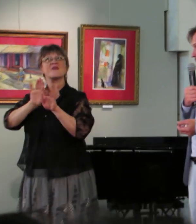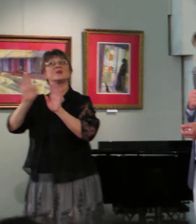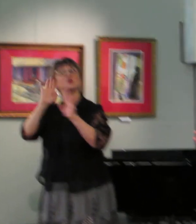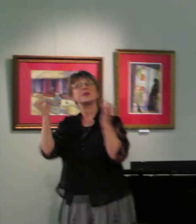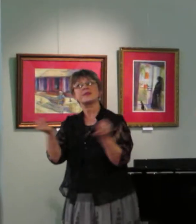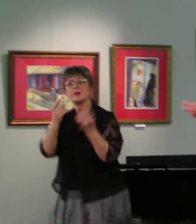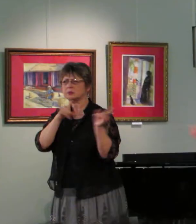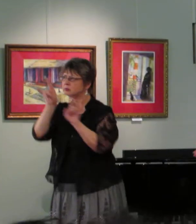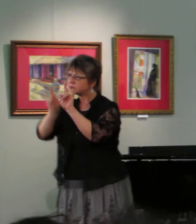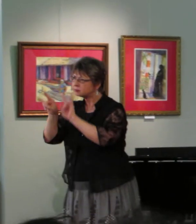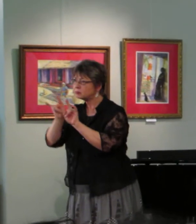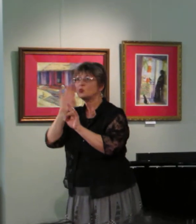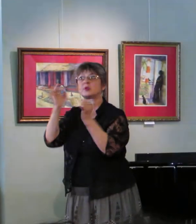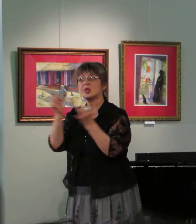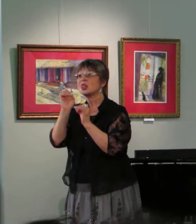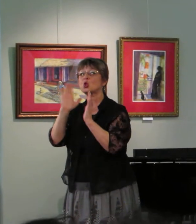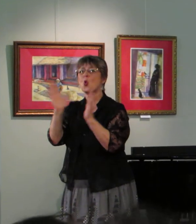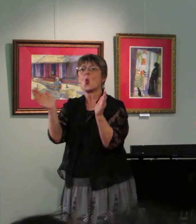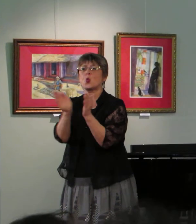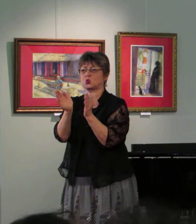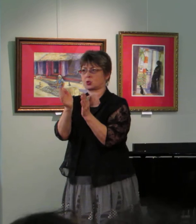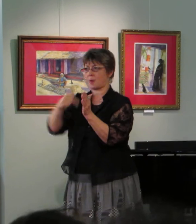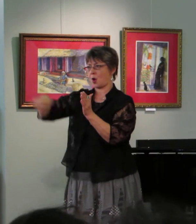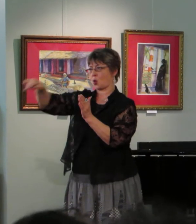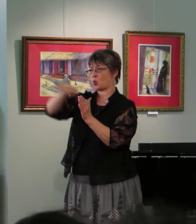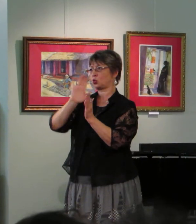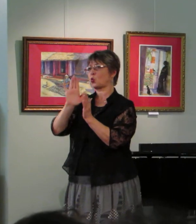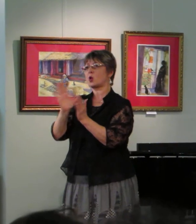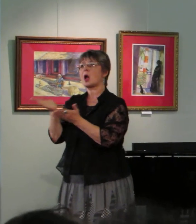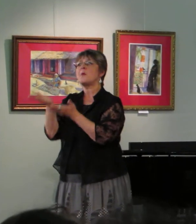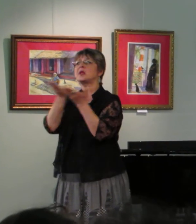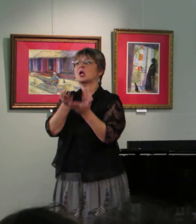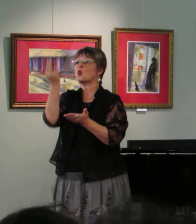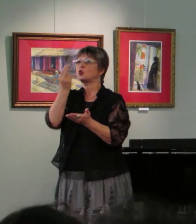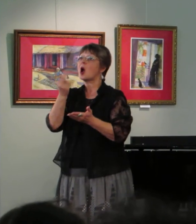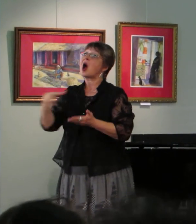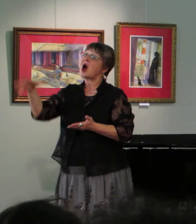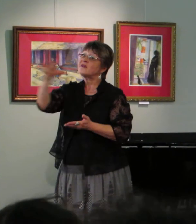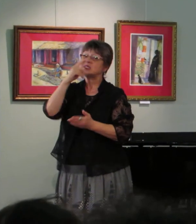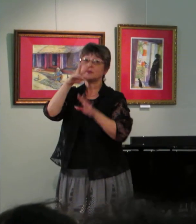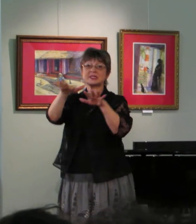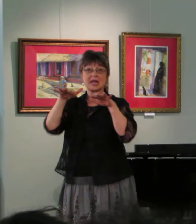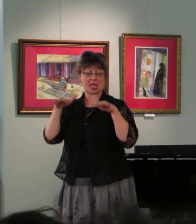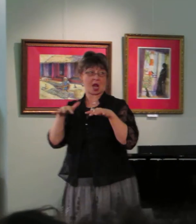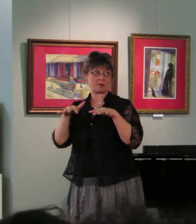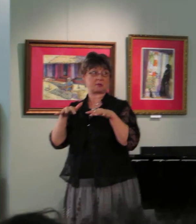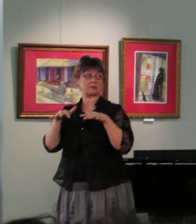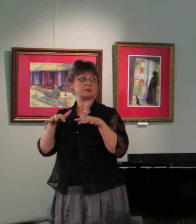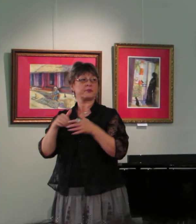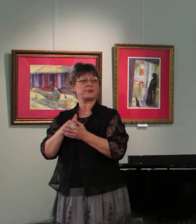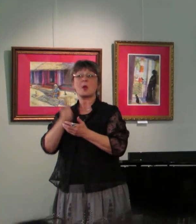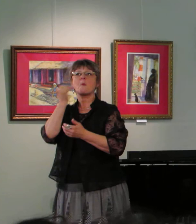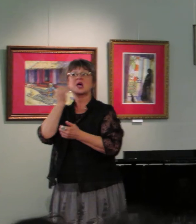интересна не только узкому кругу приглашенных художников на вернисаж, а и всем зрителям